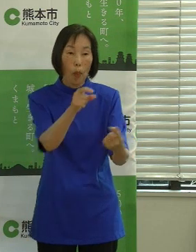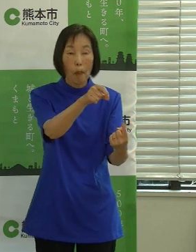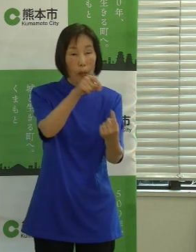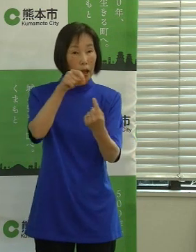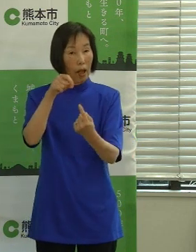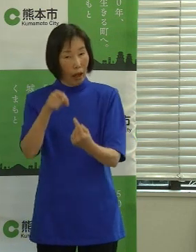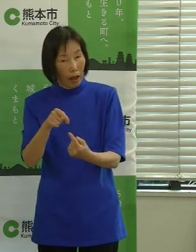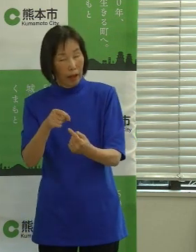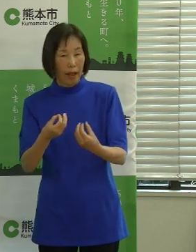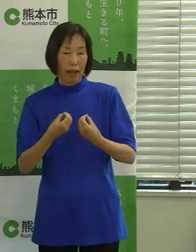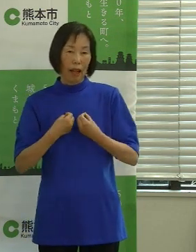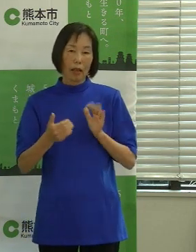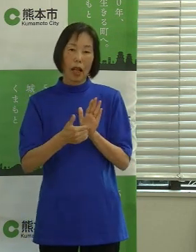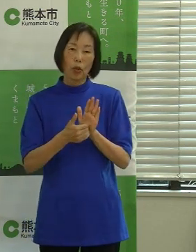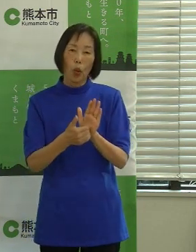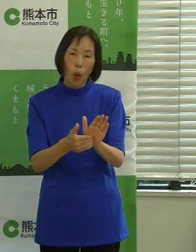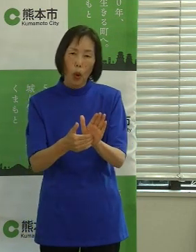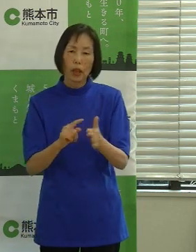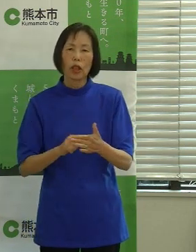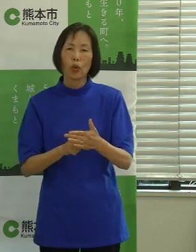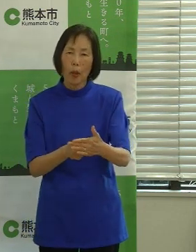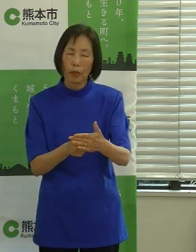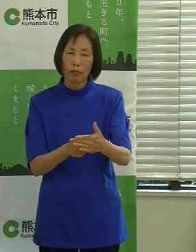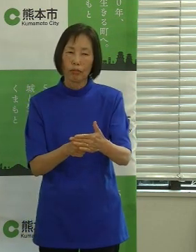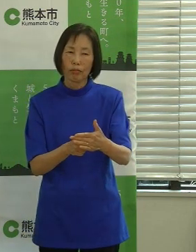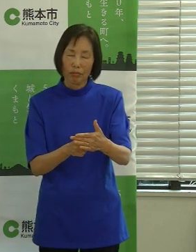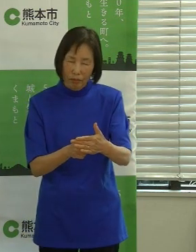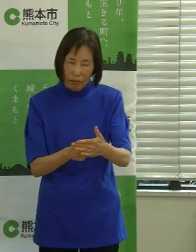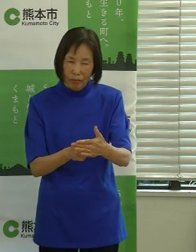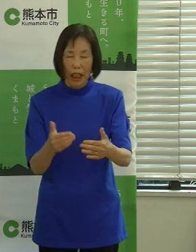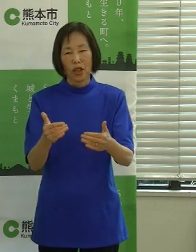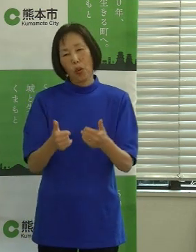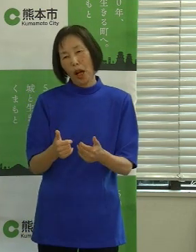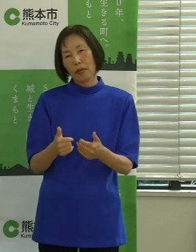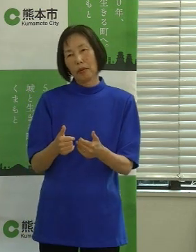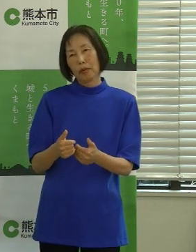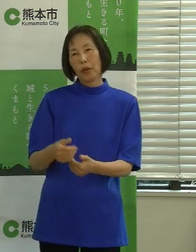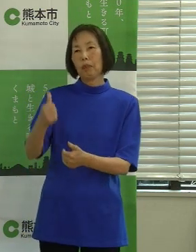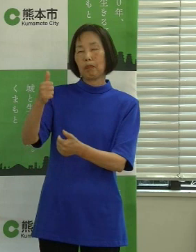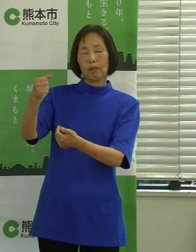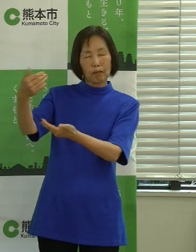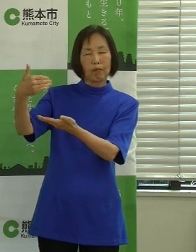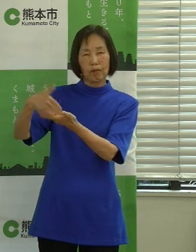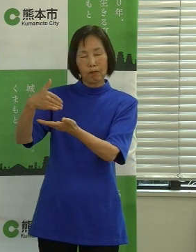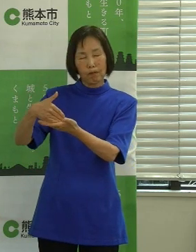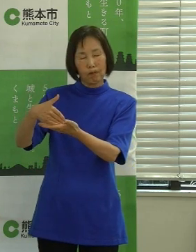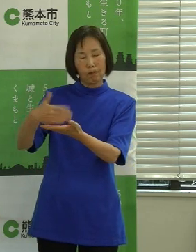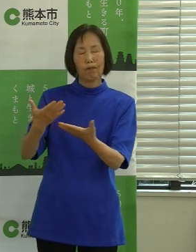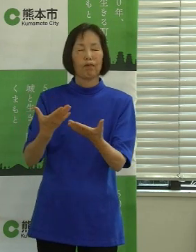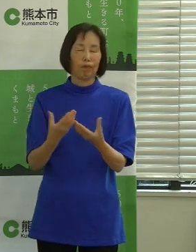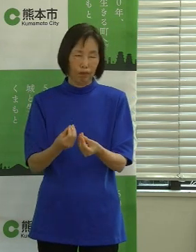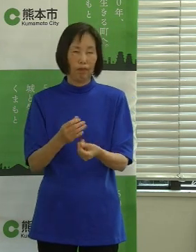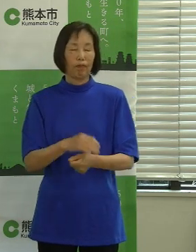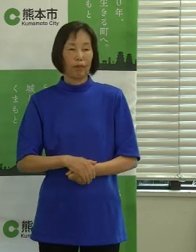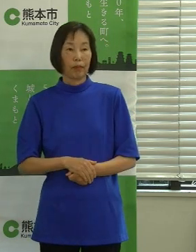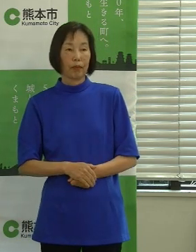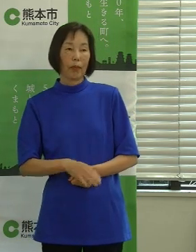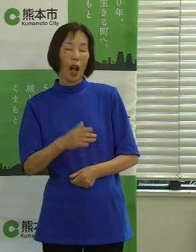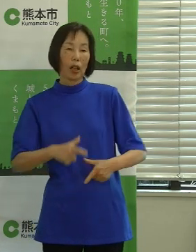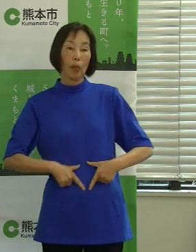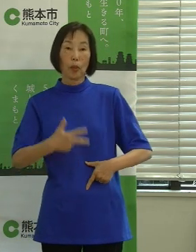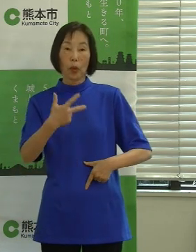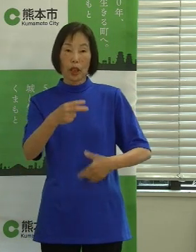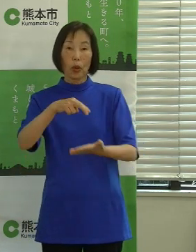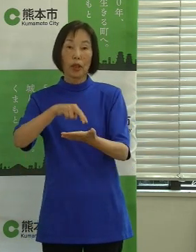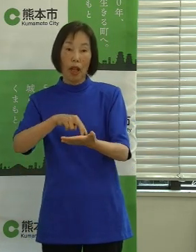感染予防に努めていく必要があるとご意見をいただいているところでございます。そこで本市といたし